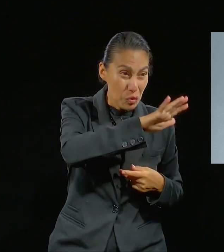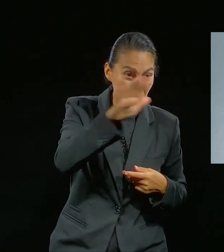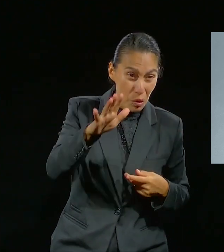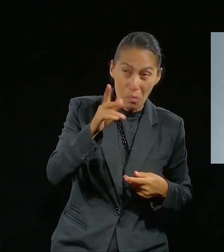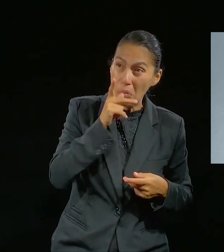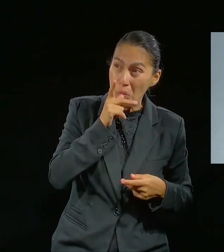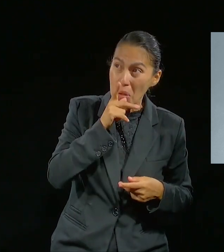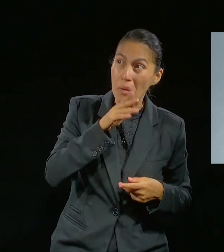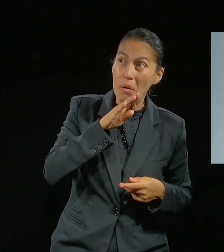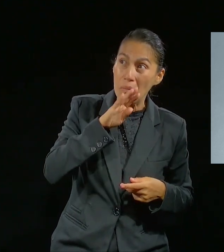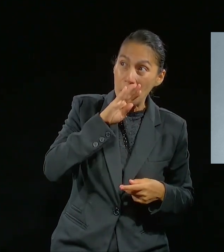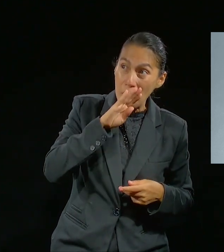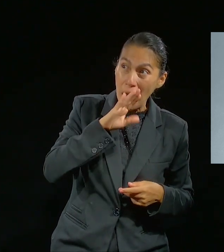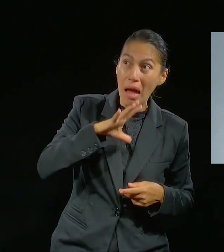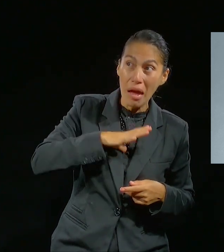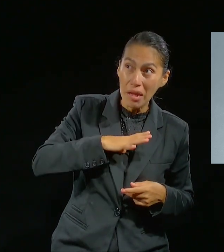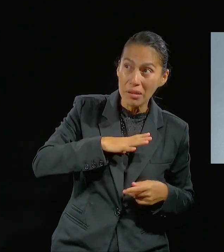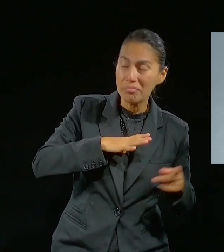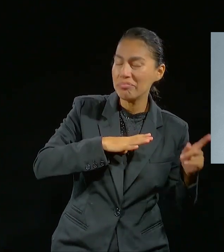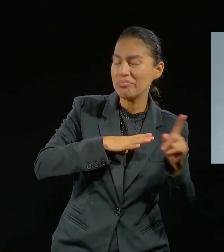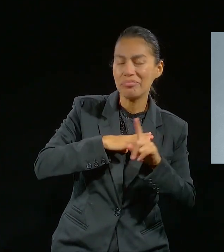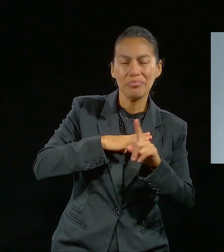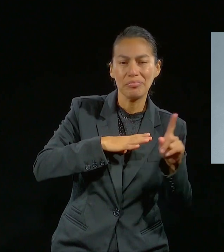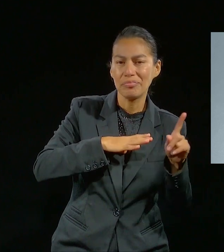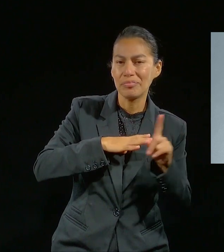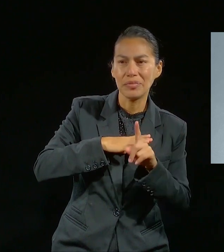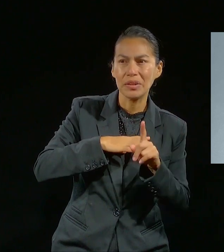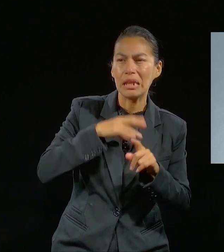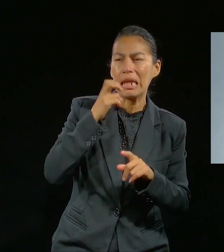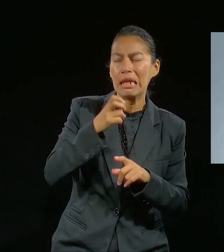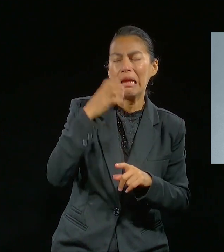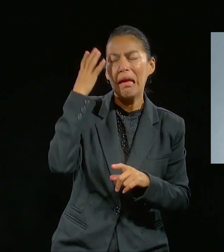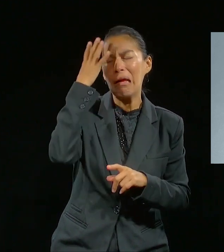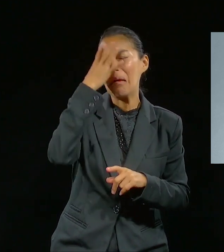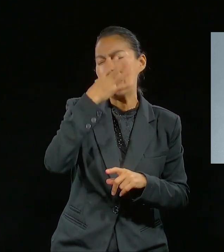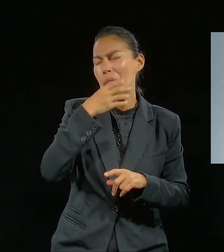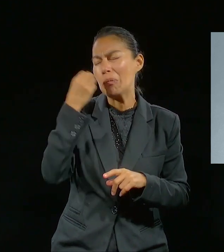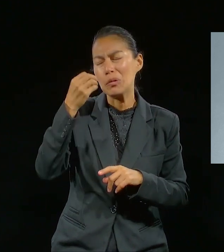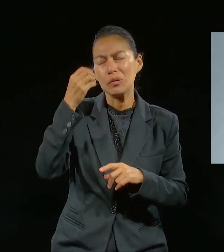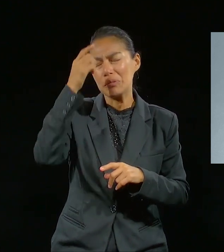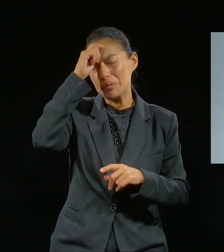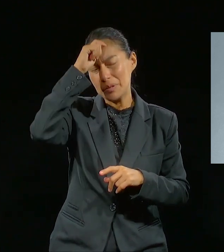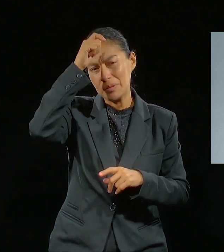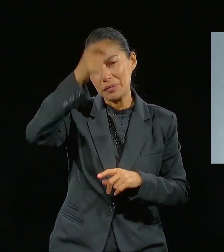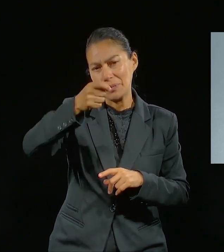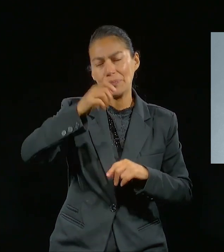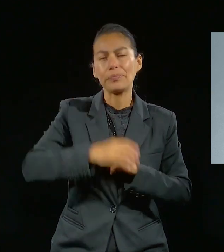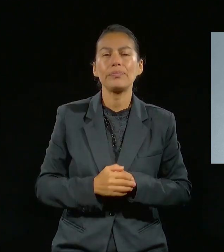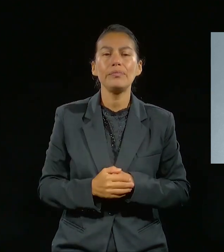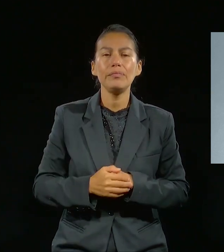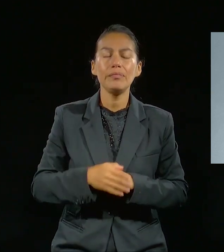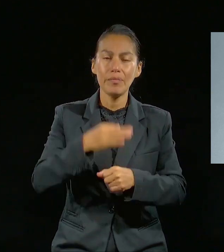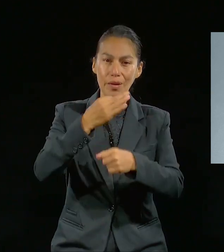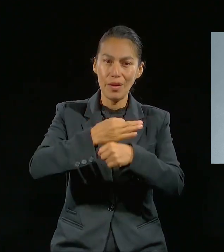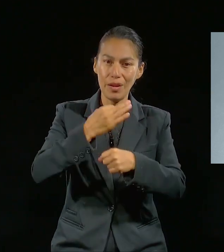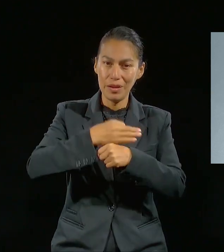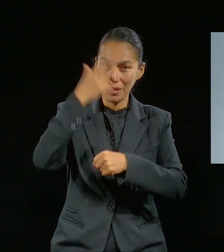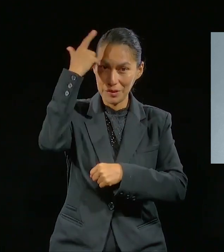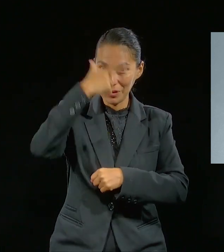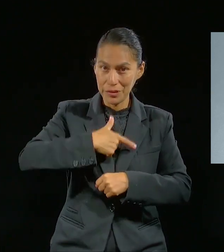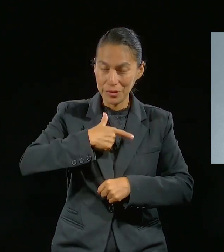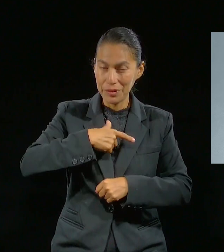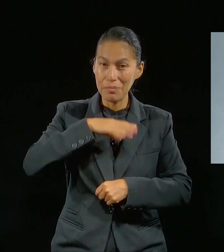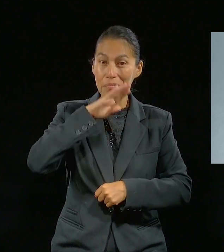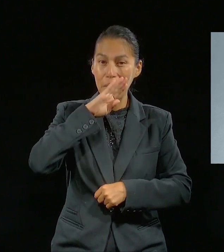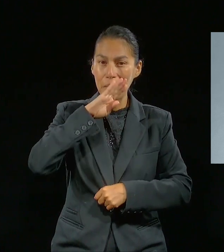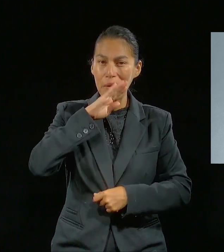contar podría, dicha tan grande ni placer tan santo. Esta noche